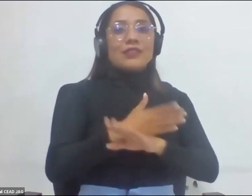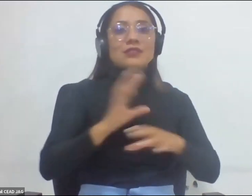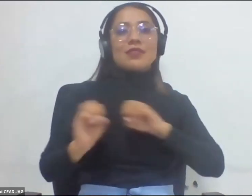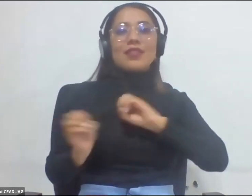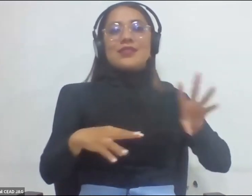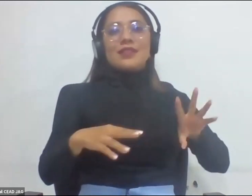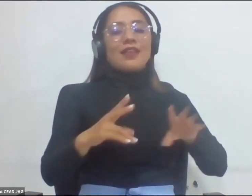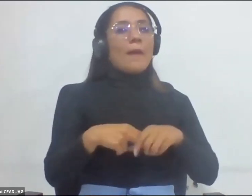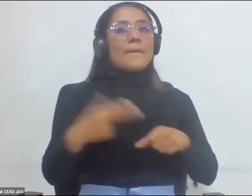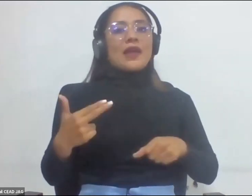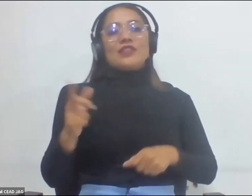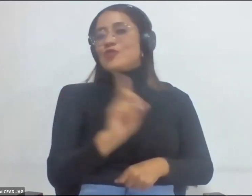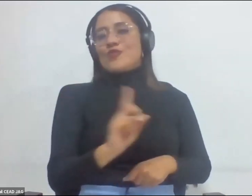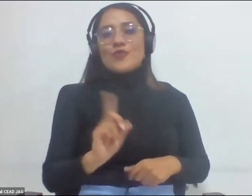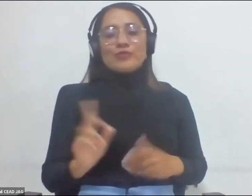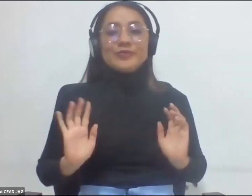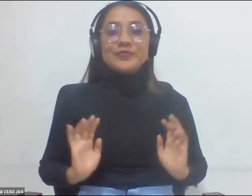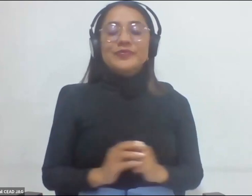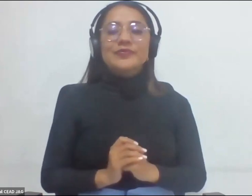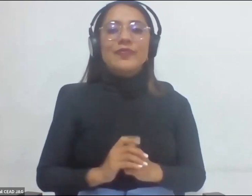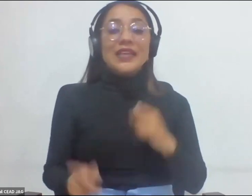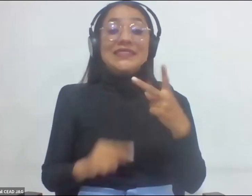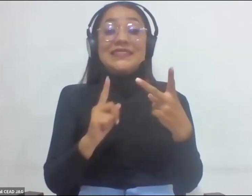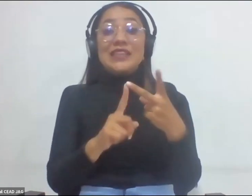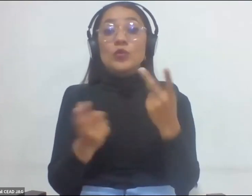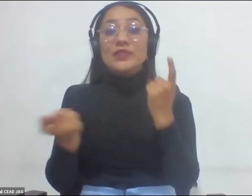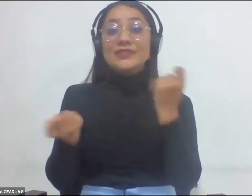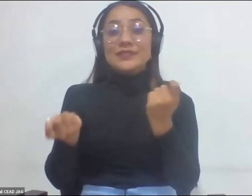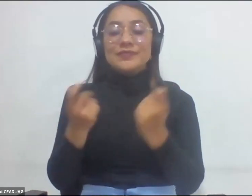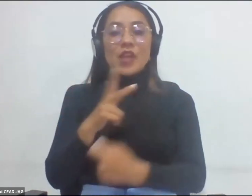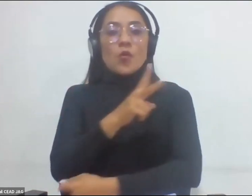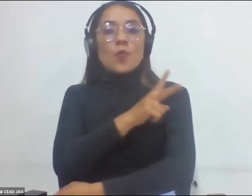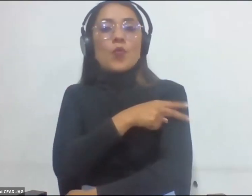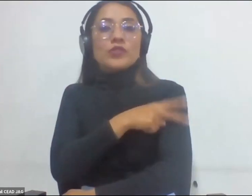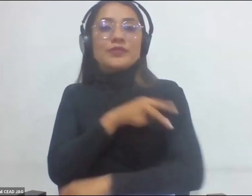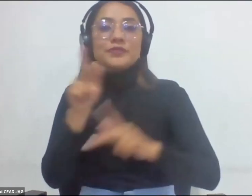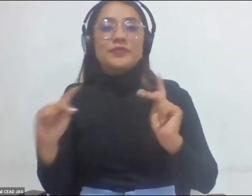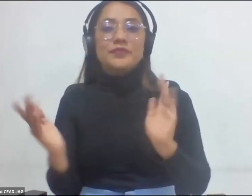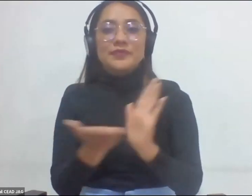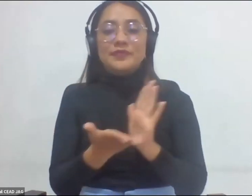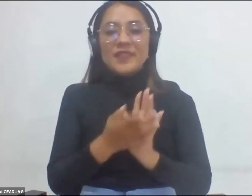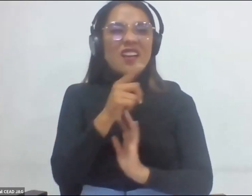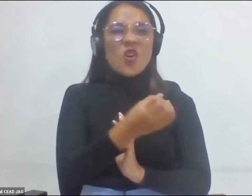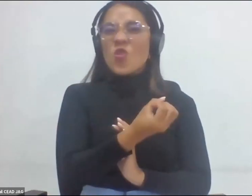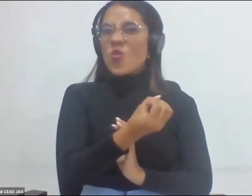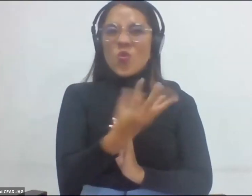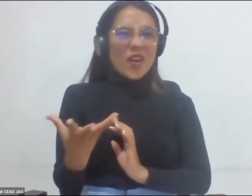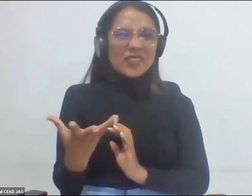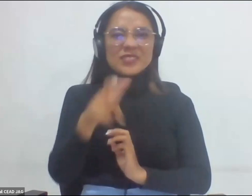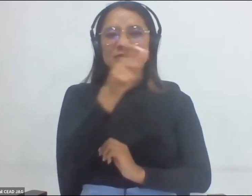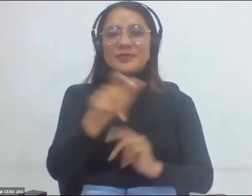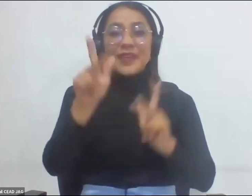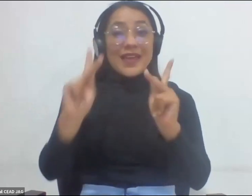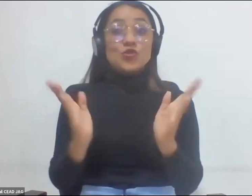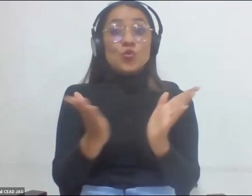la monitoría estudiantil la monitoría nuestra t es una estrategia operada por 625 monitores